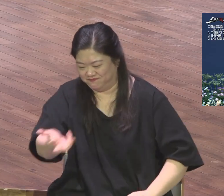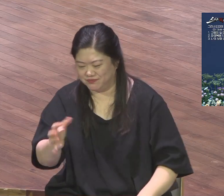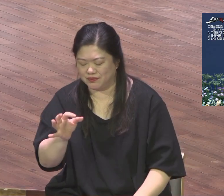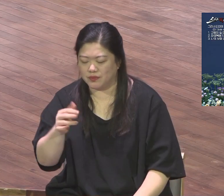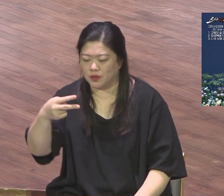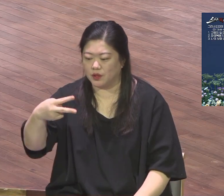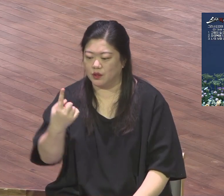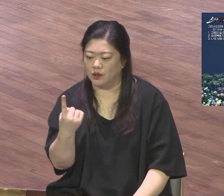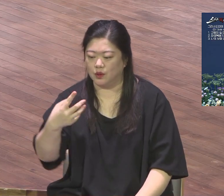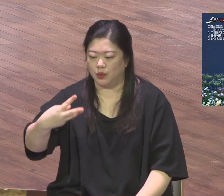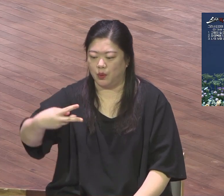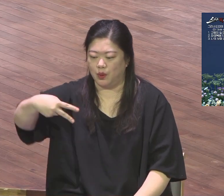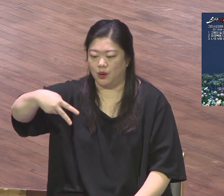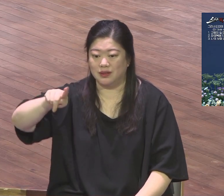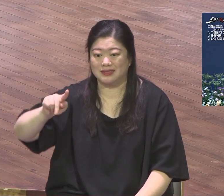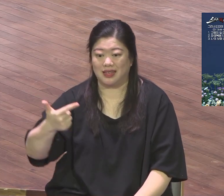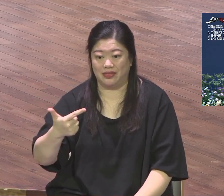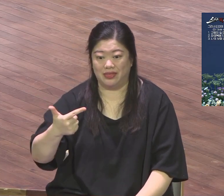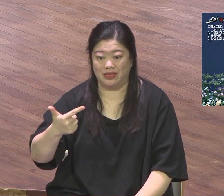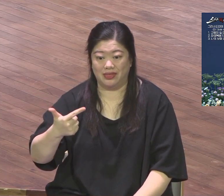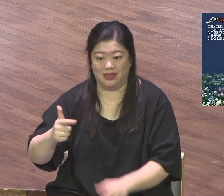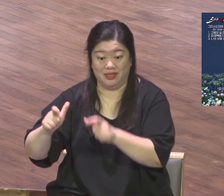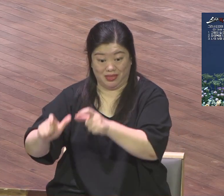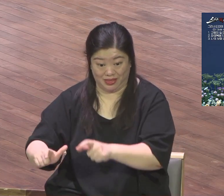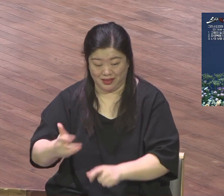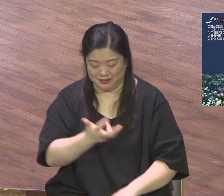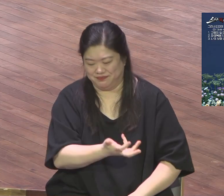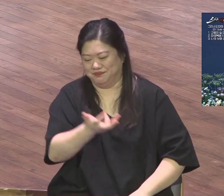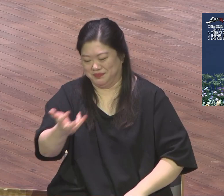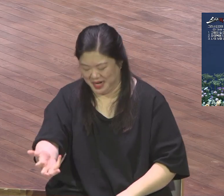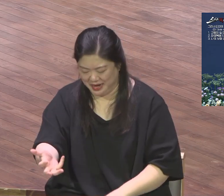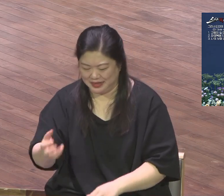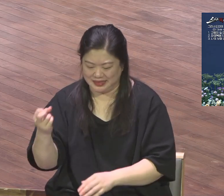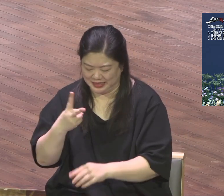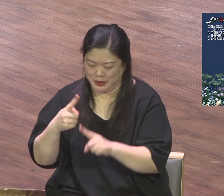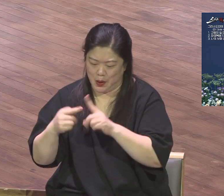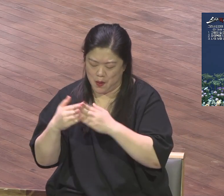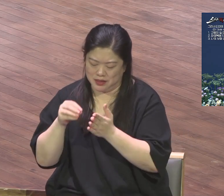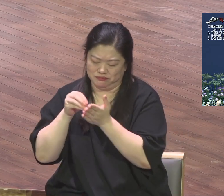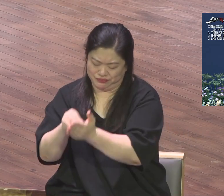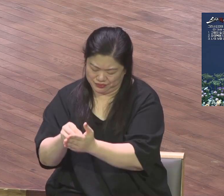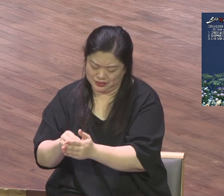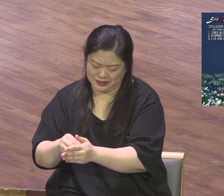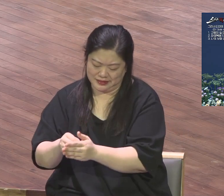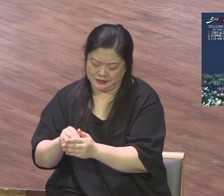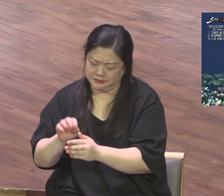하면서 학업과 목회를 병행을 합니다. 그리고 1983년에